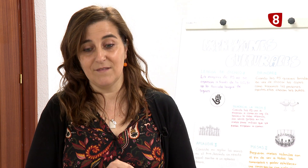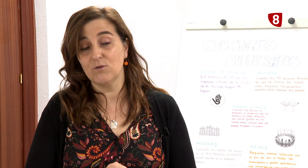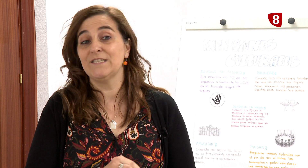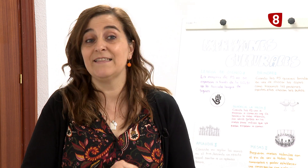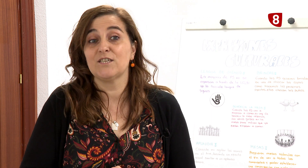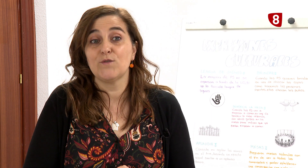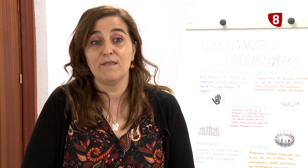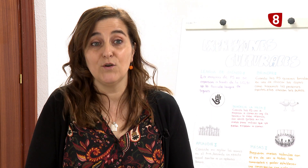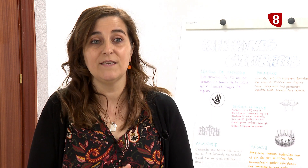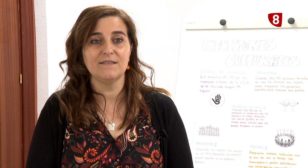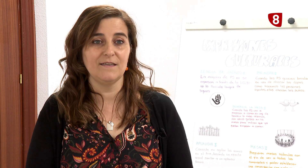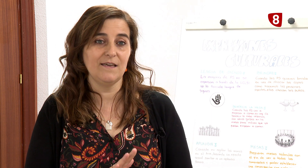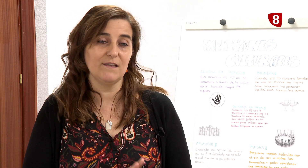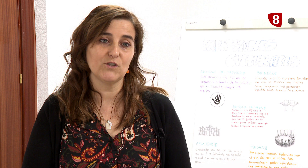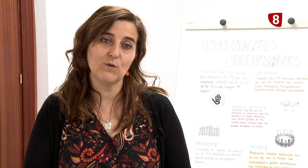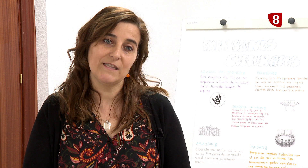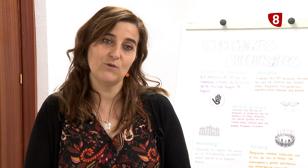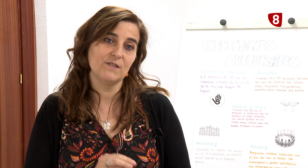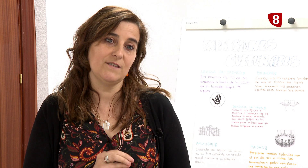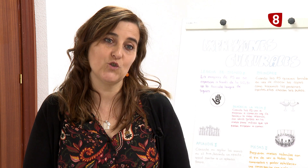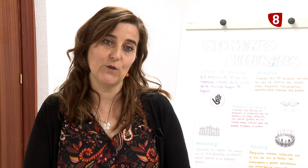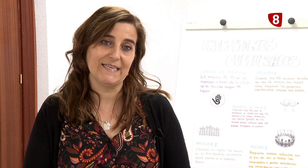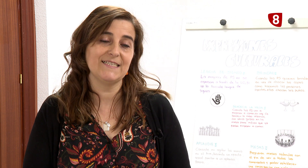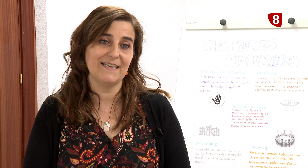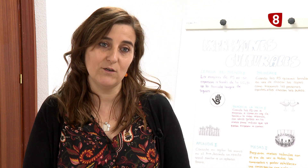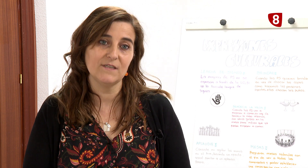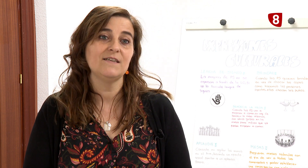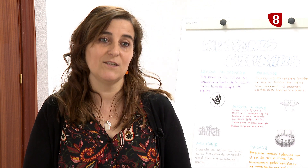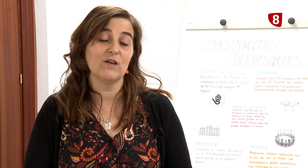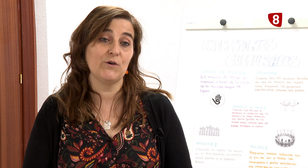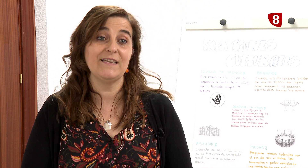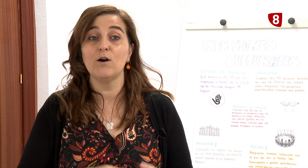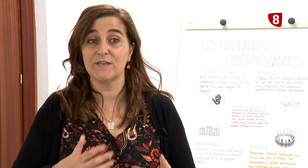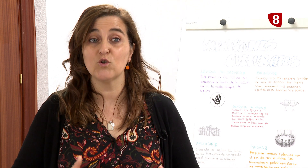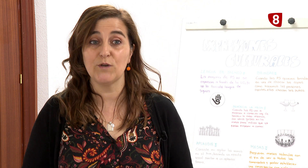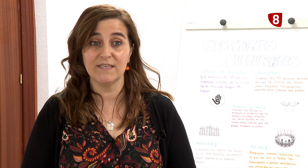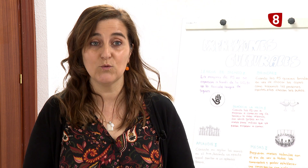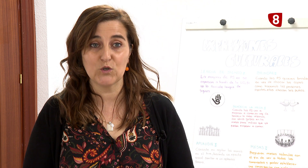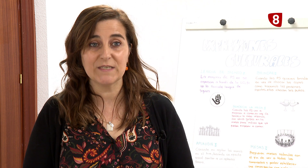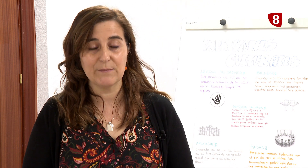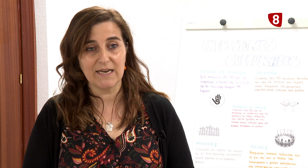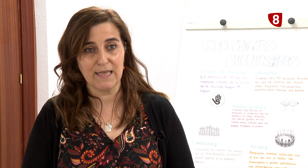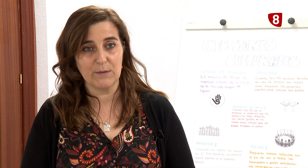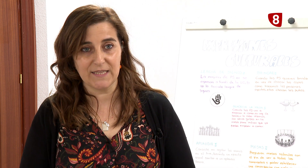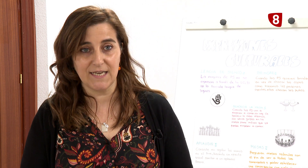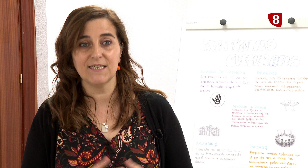con distintas asociaciones y centros educativos, no solo de Castilla y León, sino que pueden ir a otras comunidades autónomas también a realizar prácticas, ya que